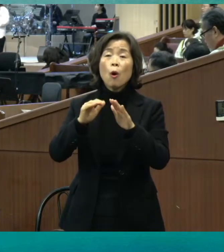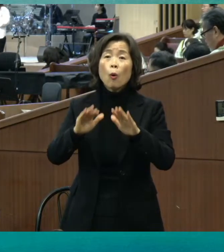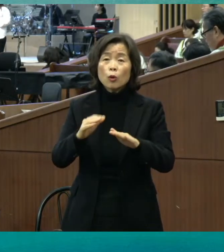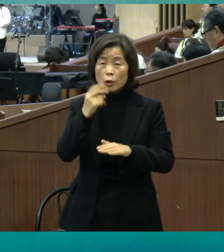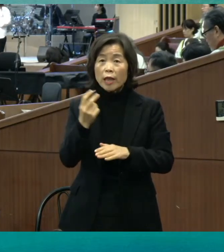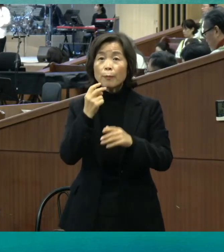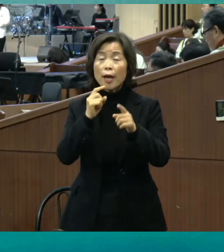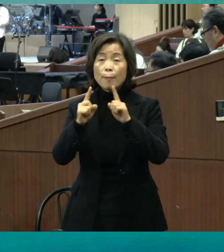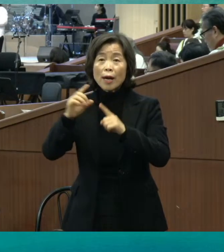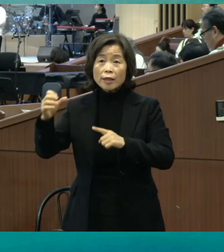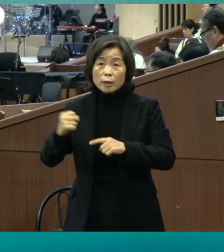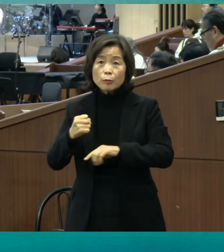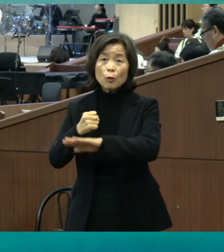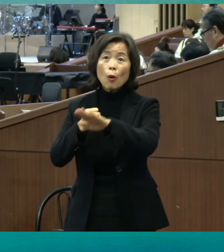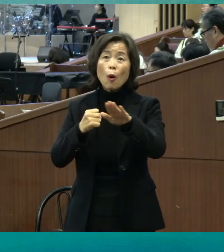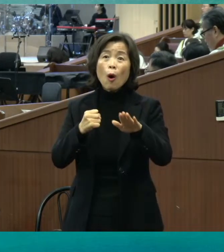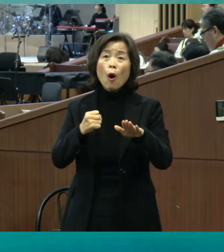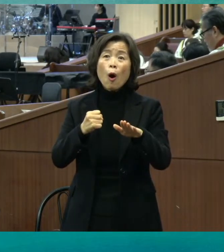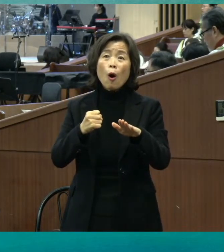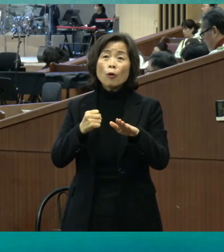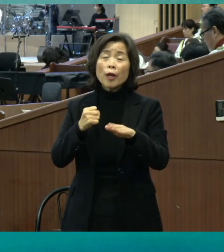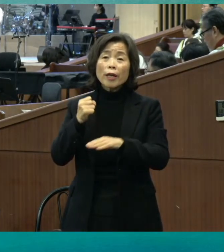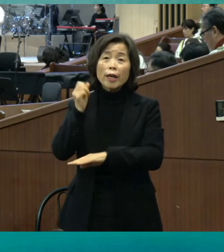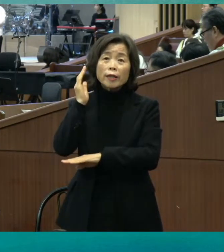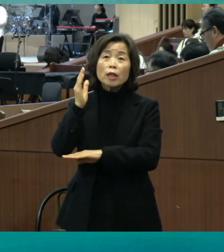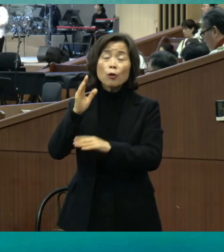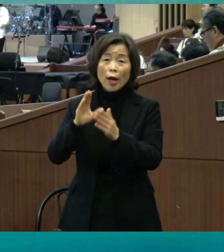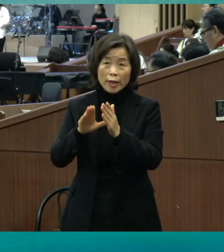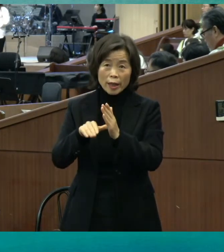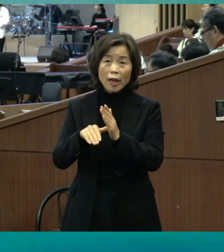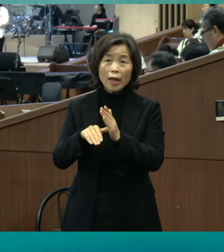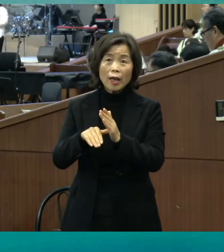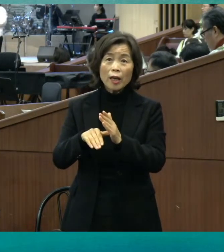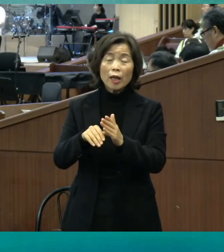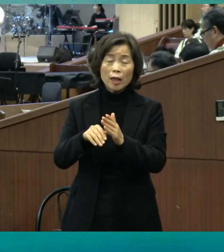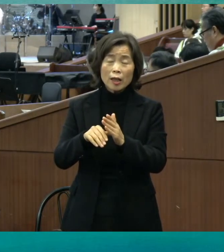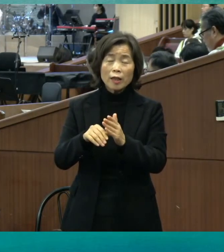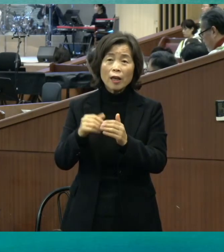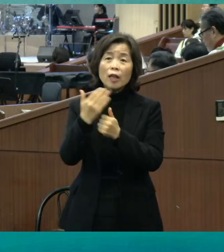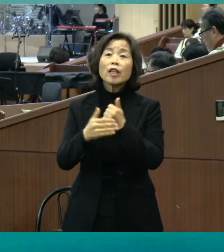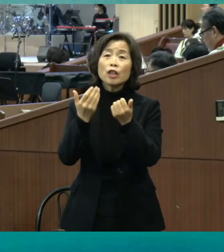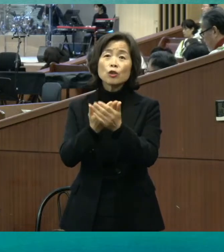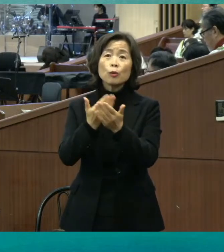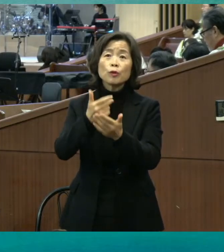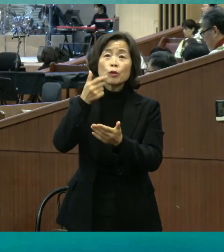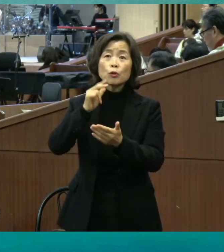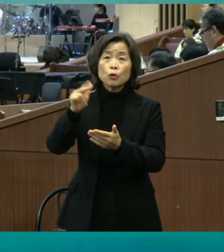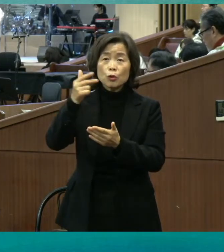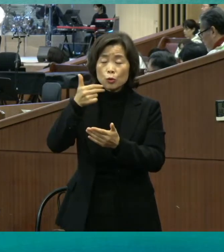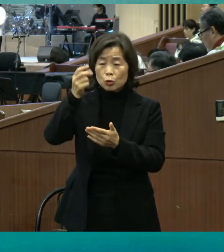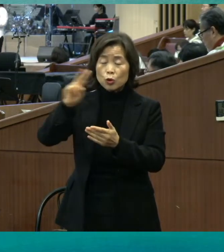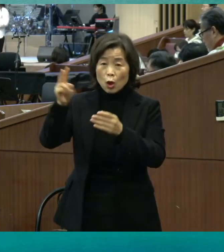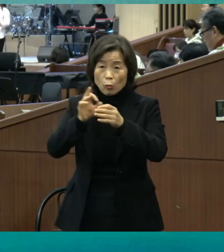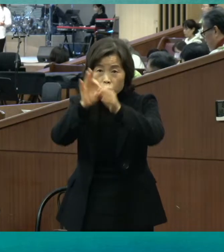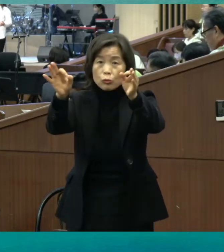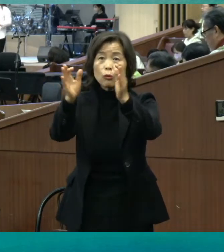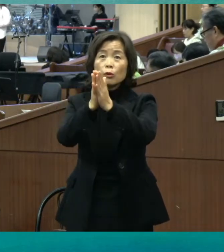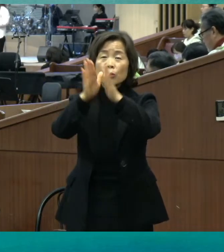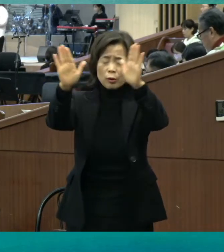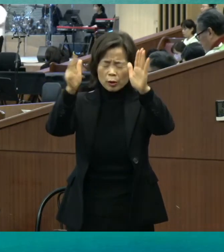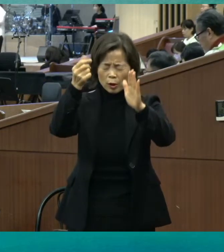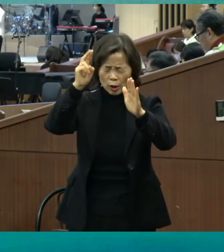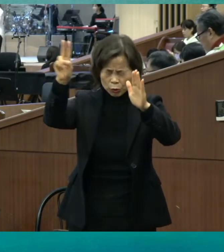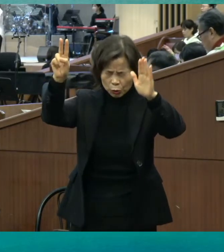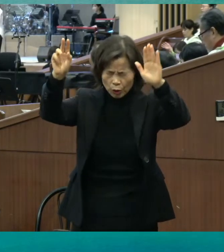말씀으로 우리를 일으켜 세워 주시옵소서 우리 주의 이름 한번 찾고 기도하며 나갑시다